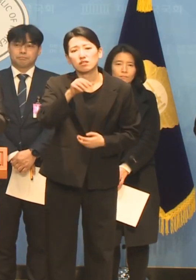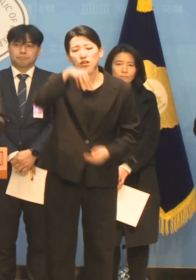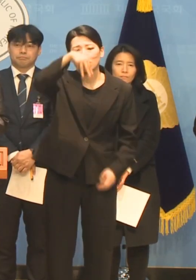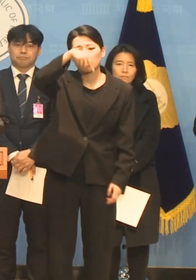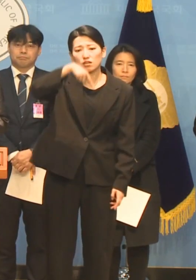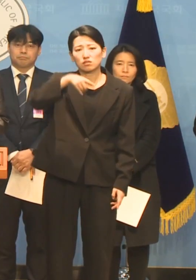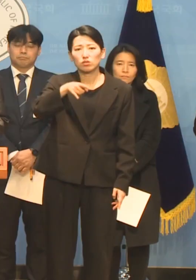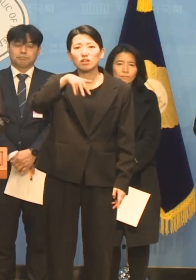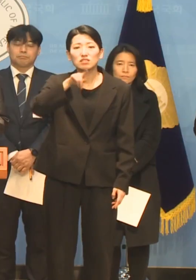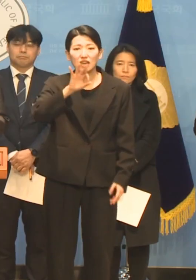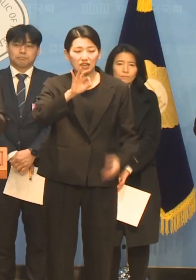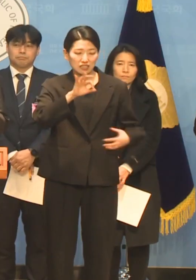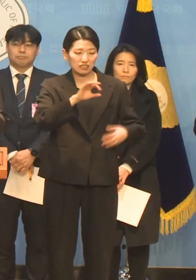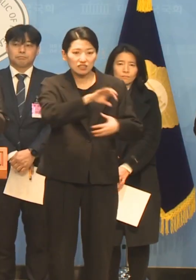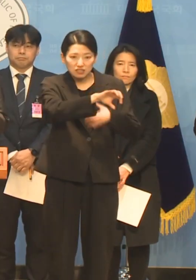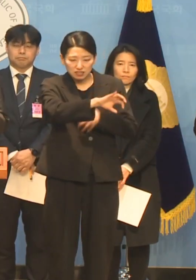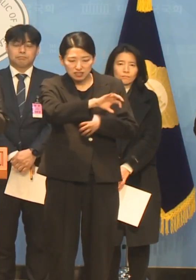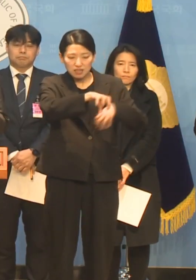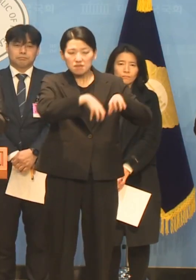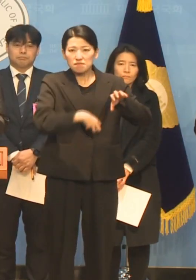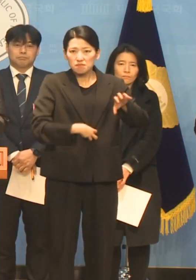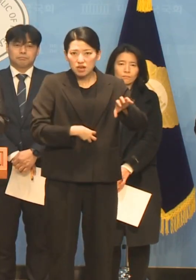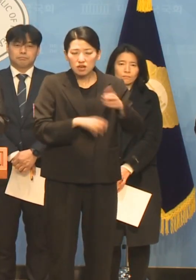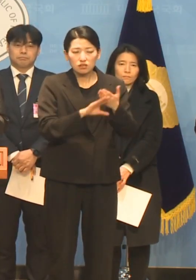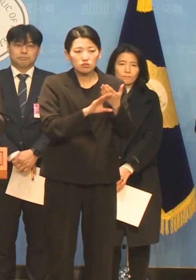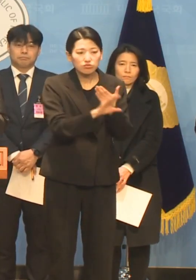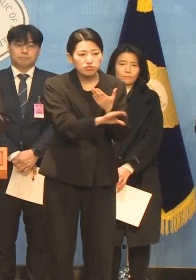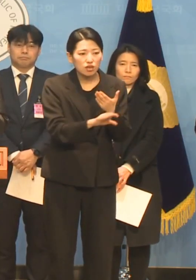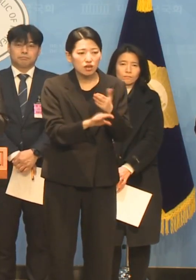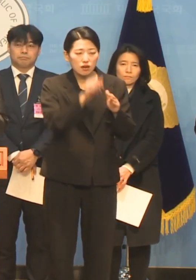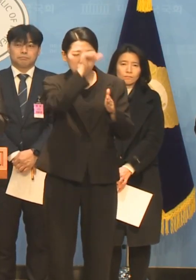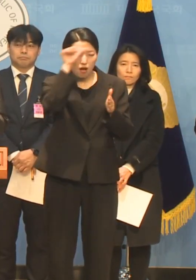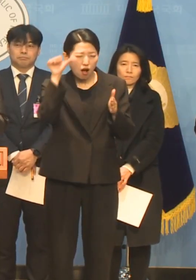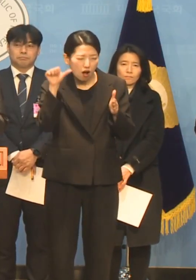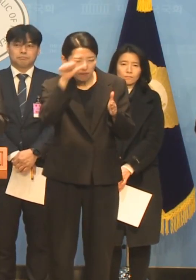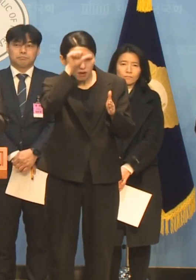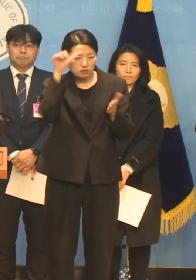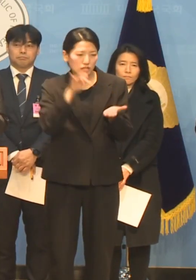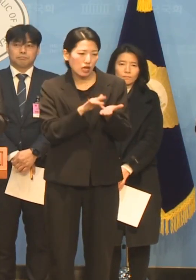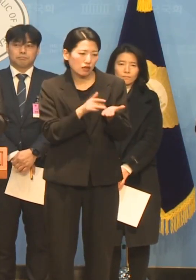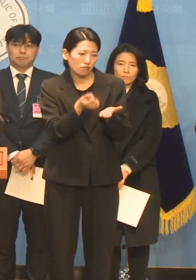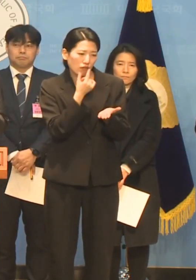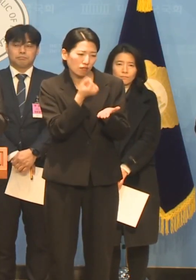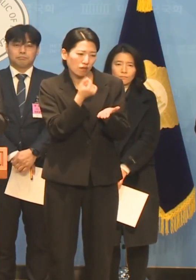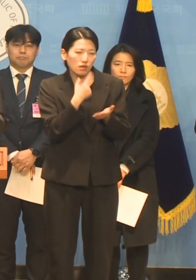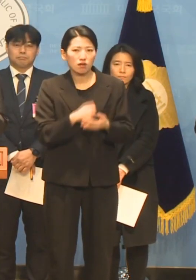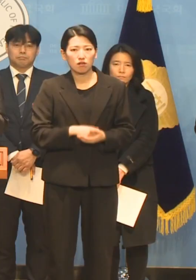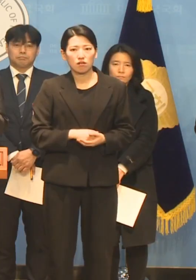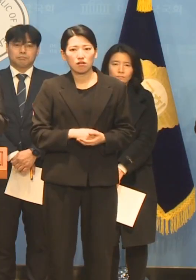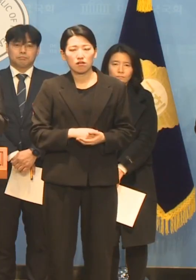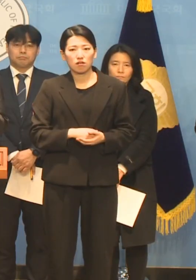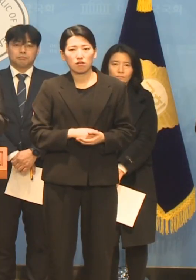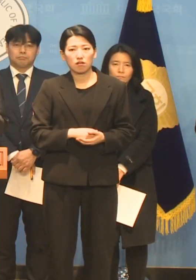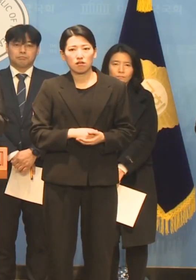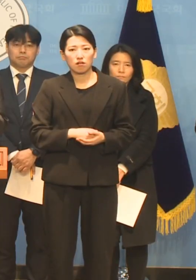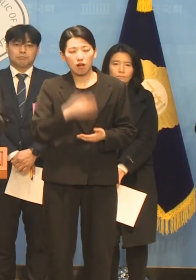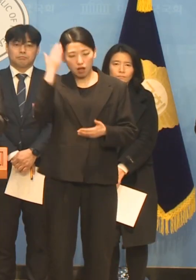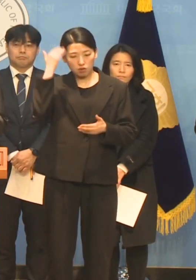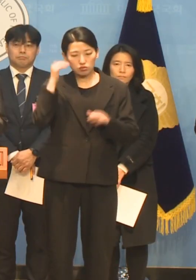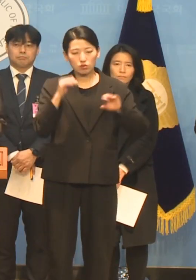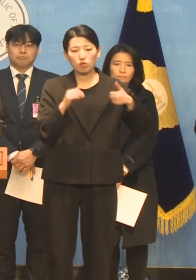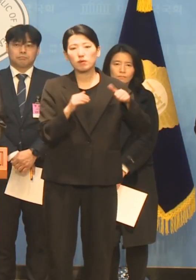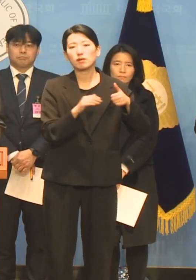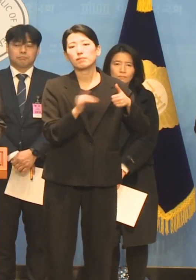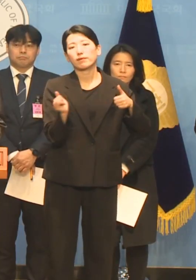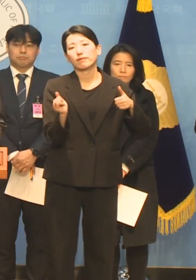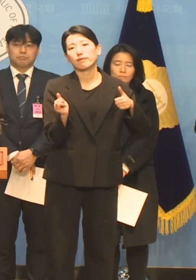억제제를 평생 먹어야 되고 우리나라에 약 500명, 세계적으로 볼 때도 2,000명이 되지 않는 완성 수술 환자밖에